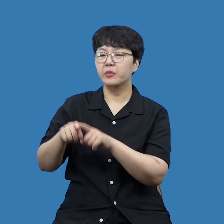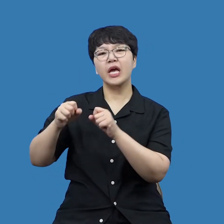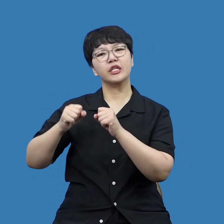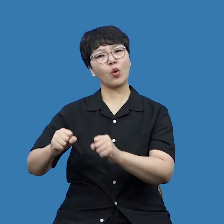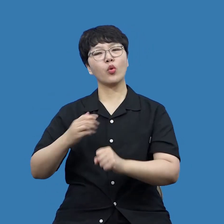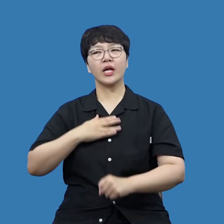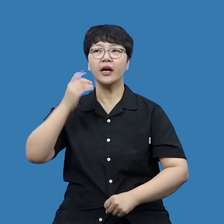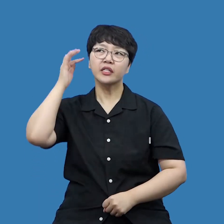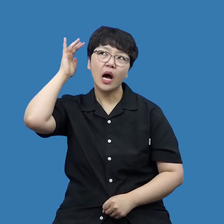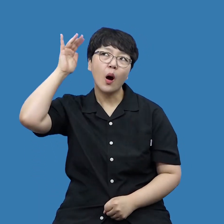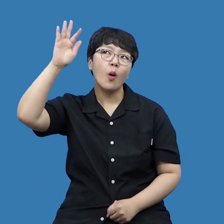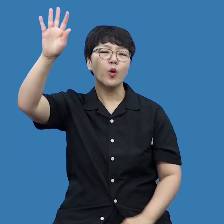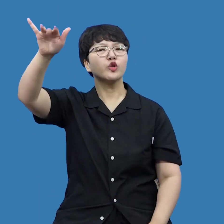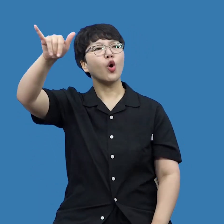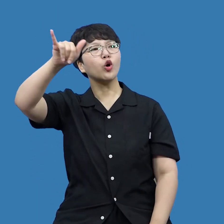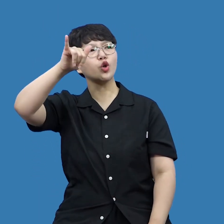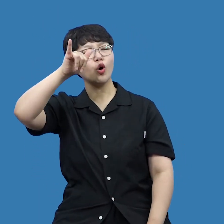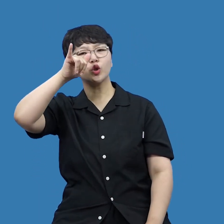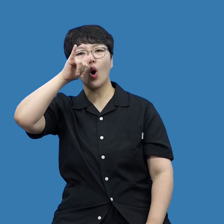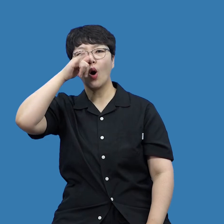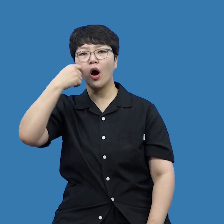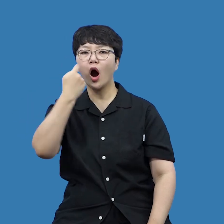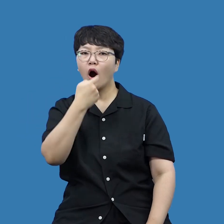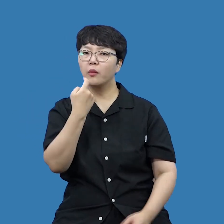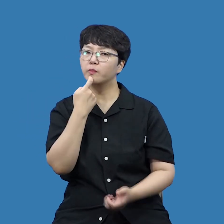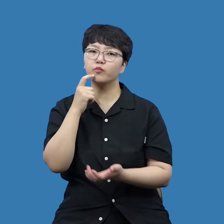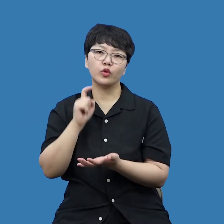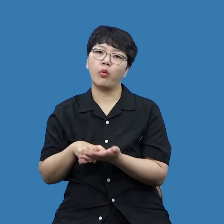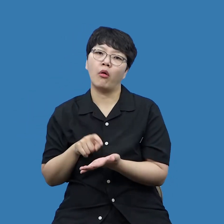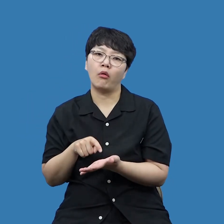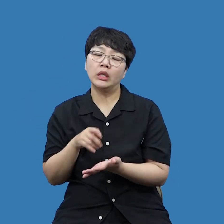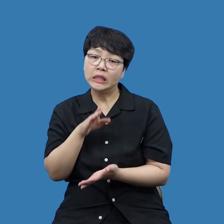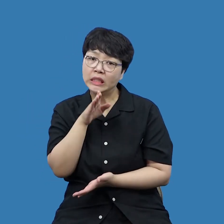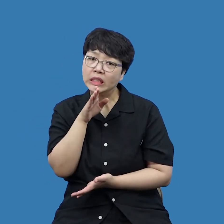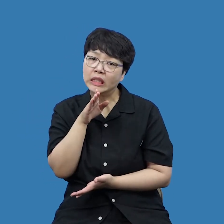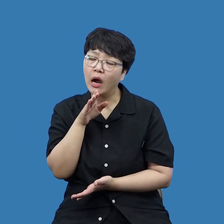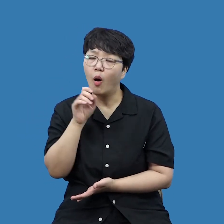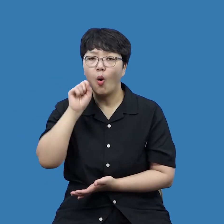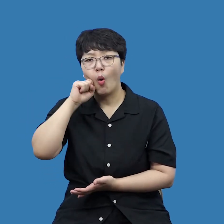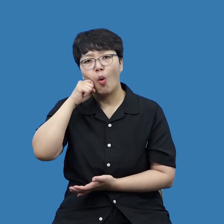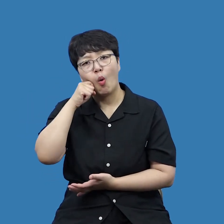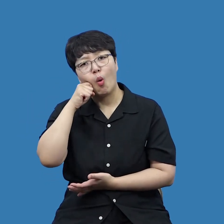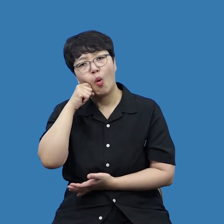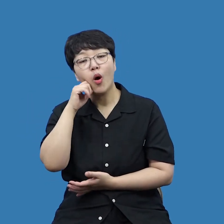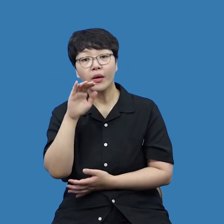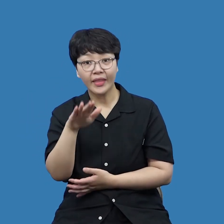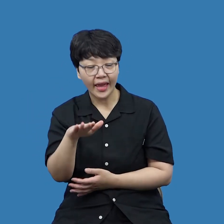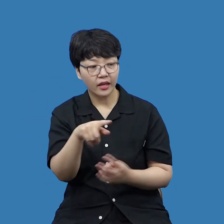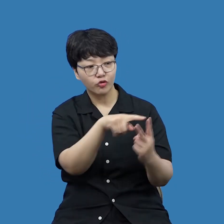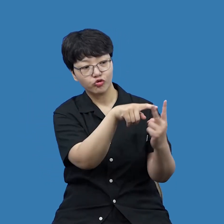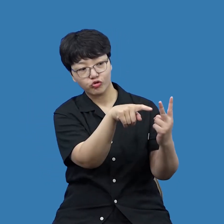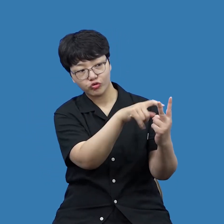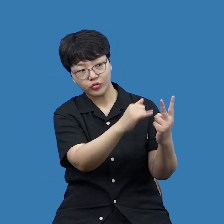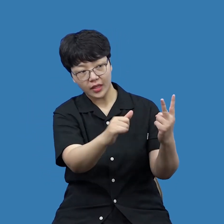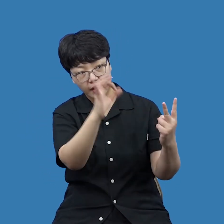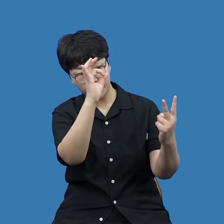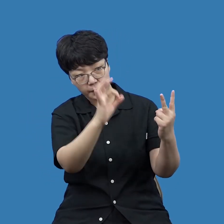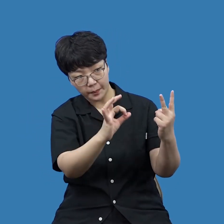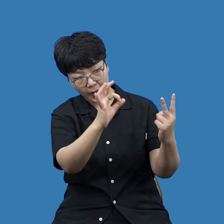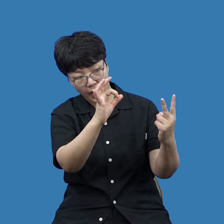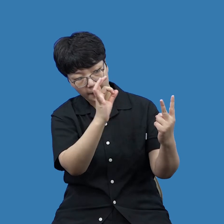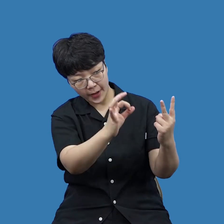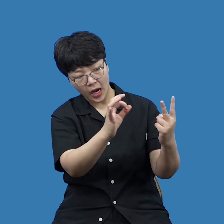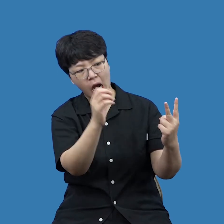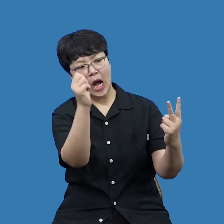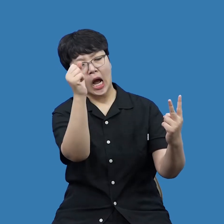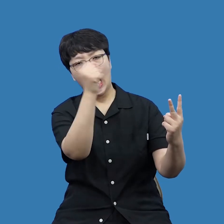사모합니다. 어떻게 사는 것이 성령으로 인도되는 삶일까요? 시므온과 안나에게서 배우는 성령으로 인도되는 삶의